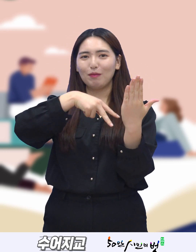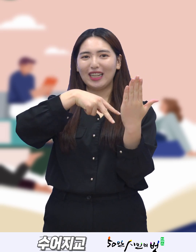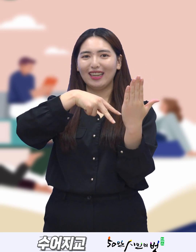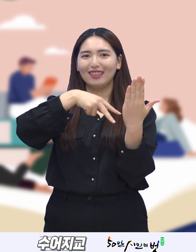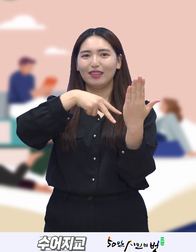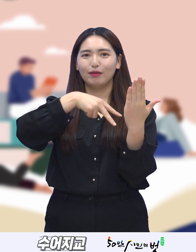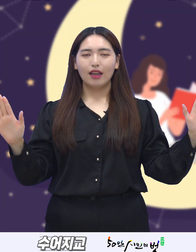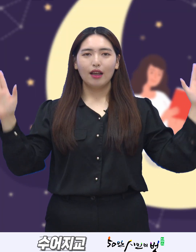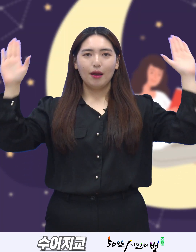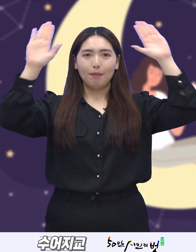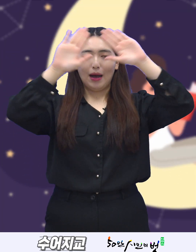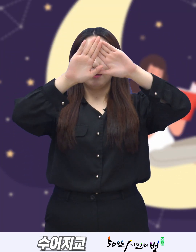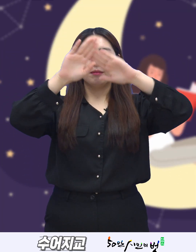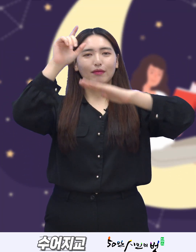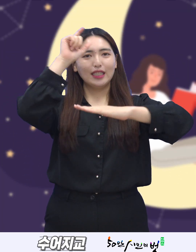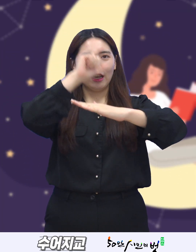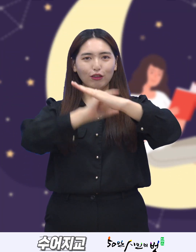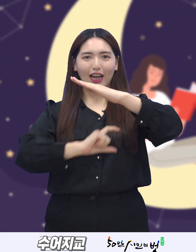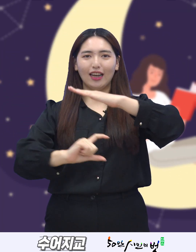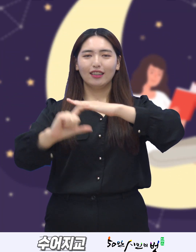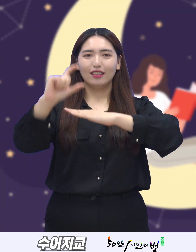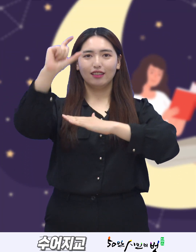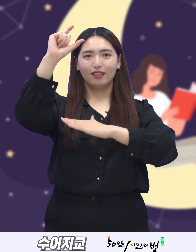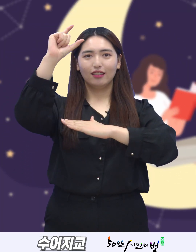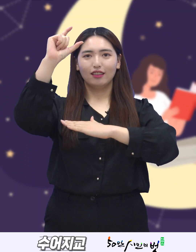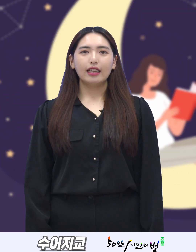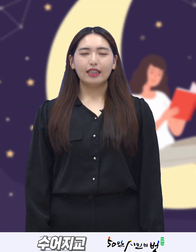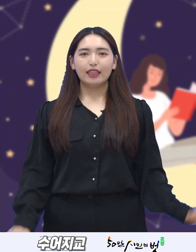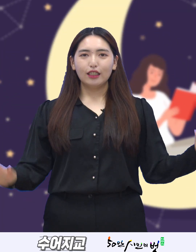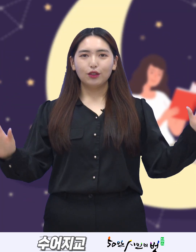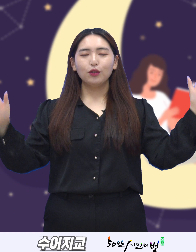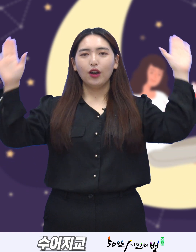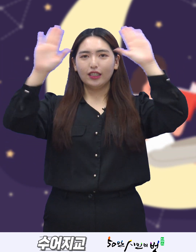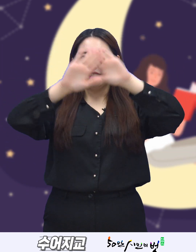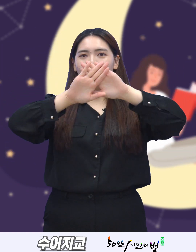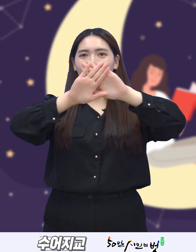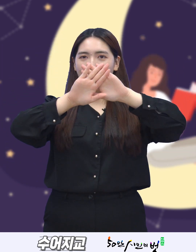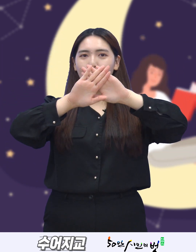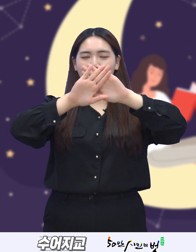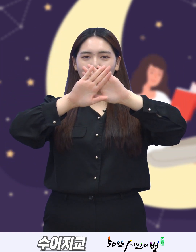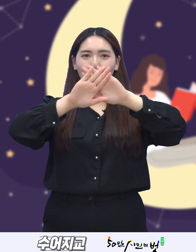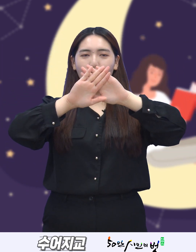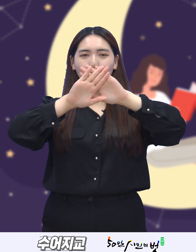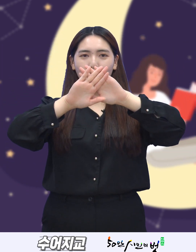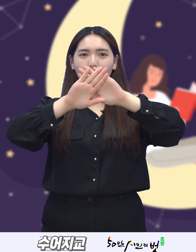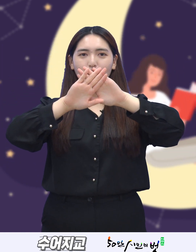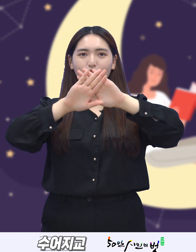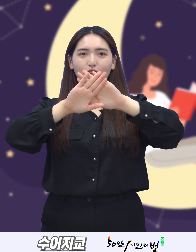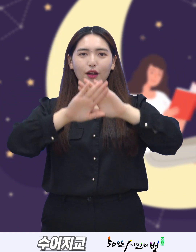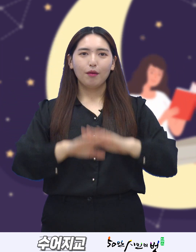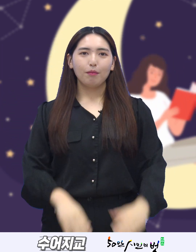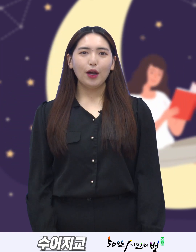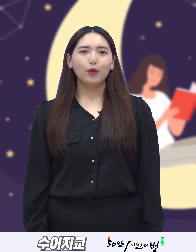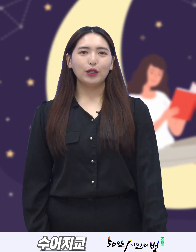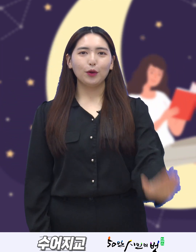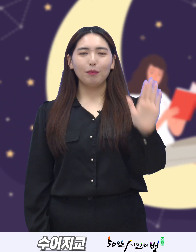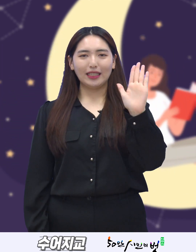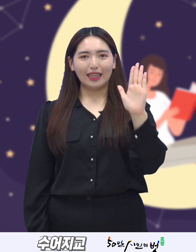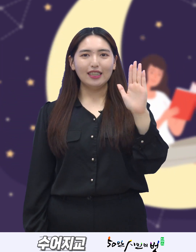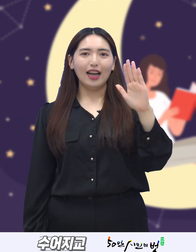됩니다. 밤 새우다. 이 수어는 밤이라고 하고요. 편 왼손바닥을